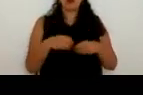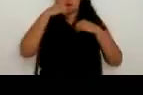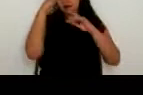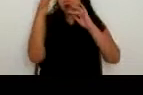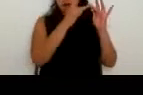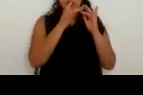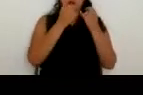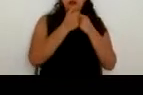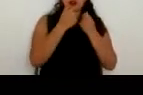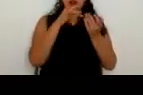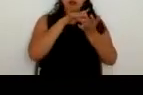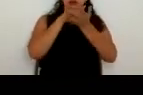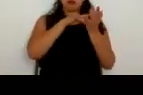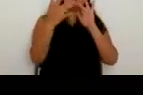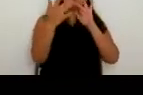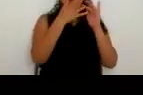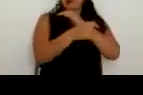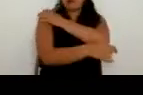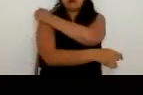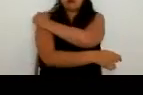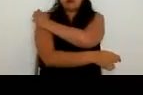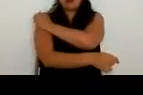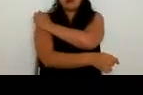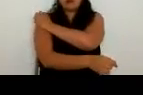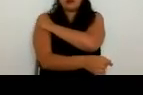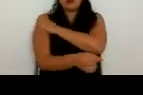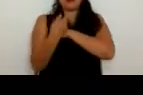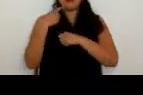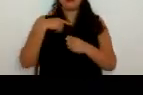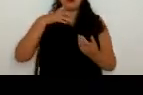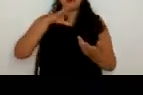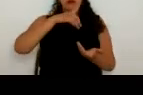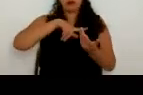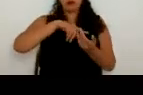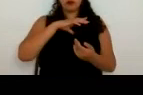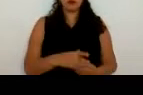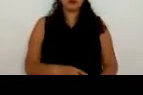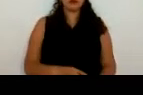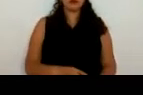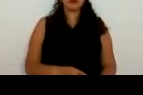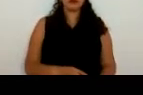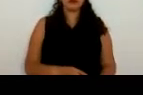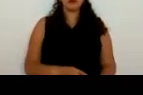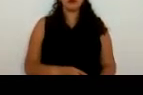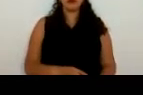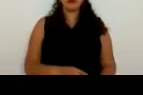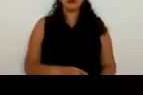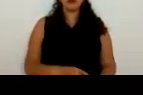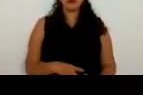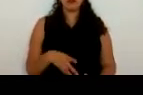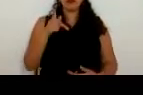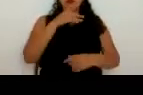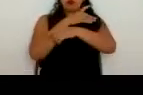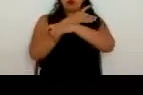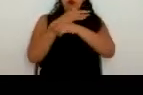cuenta el sujeto el parentesco verdad entre otros